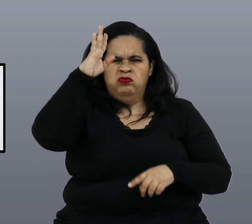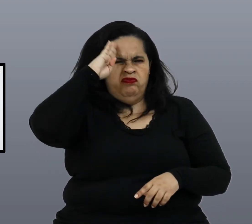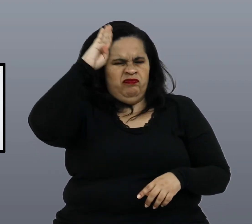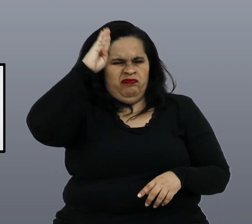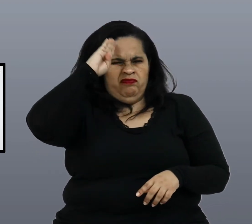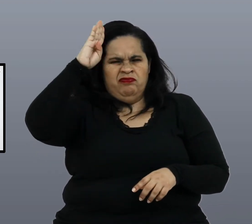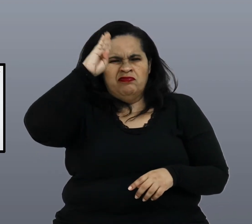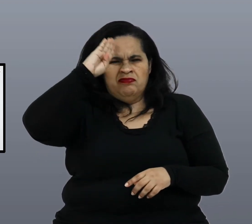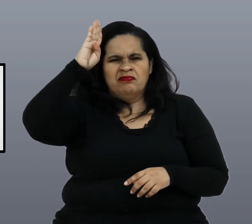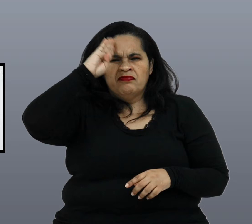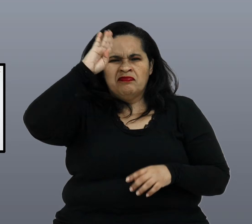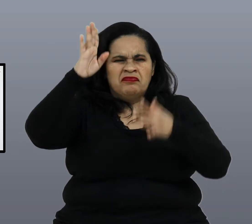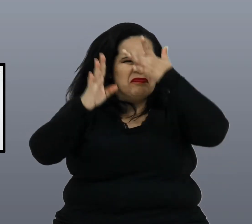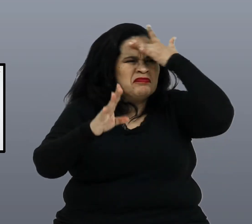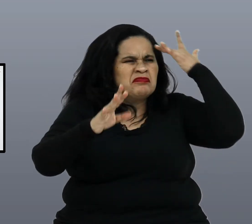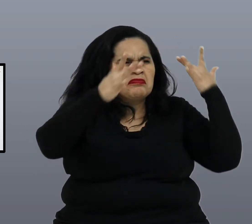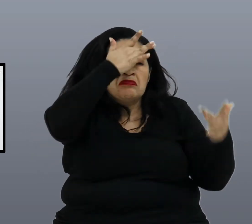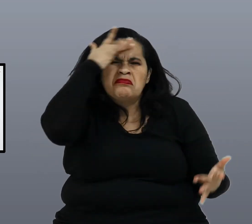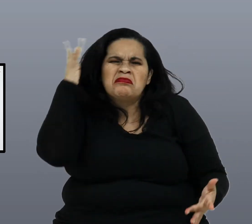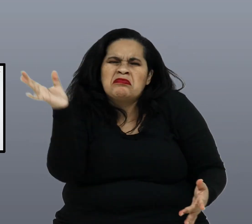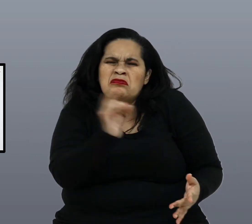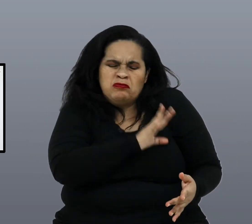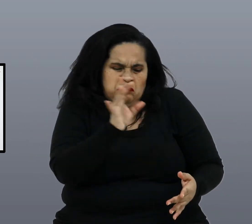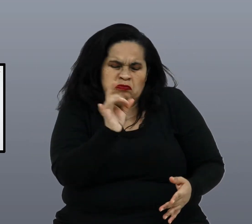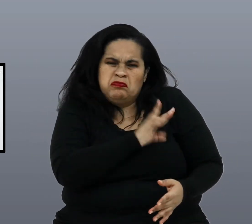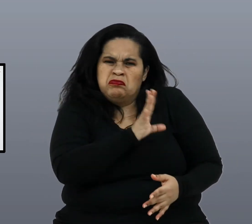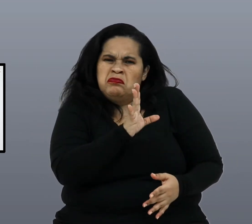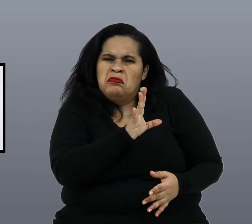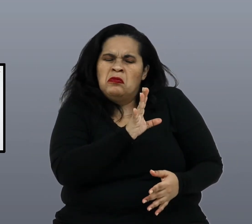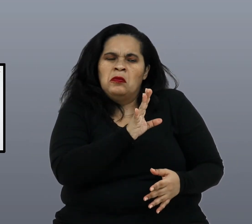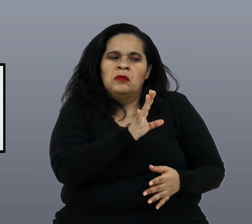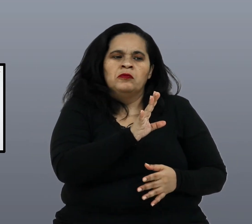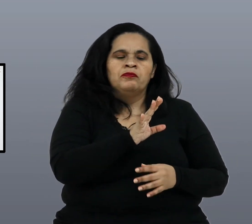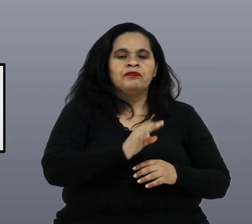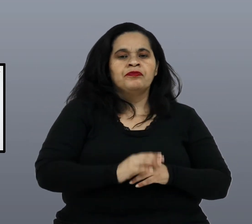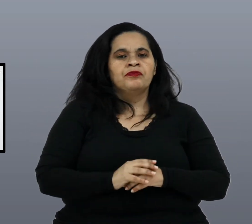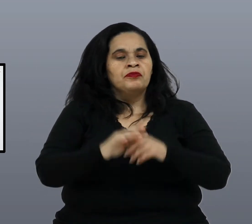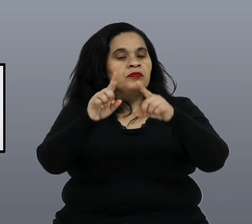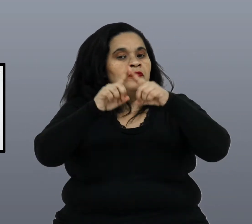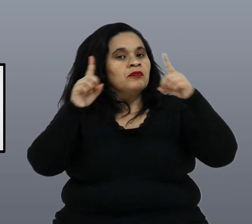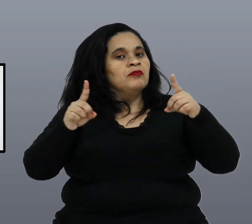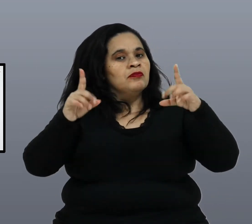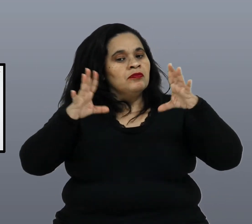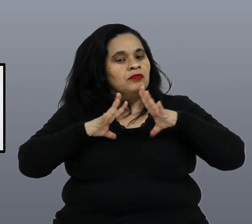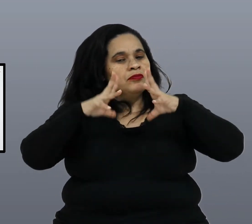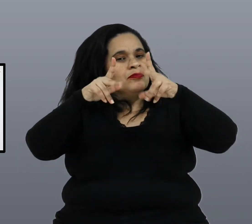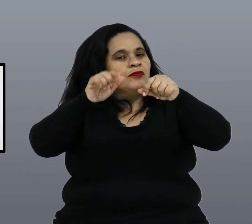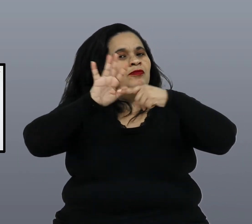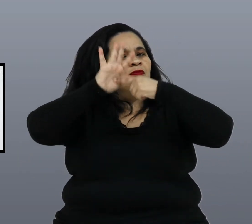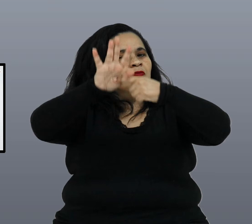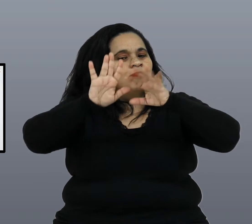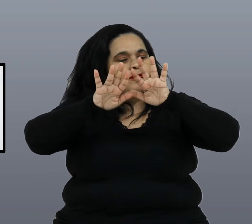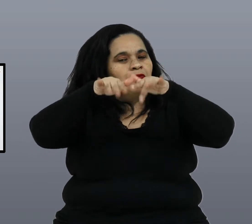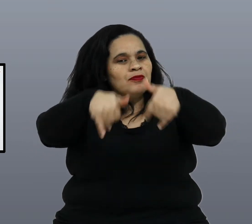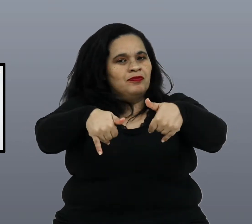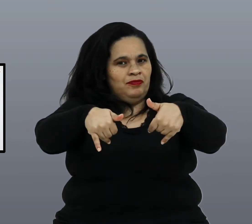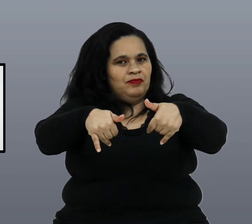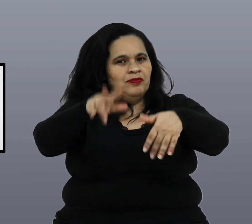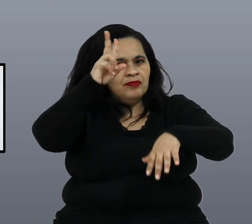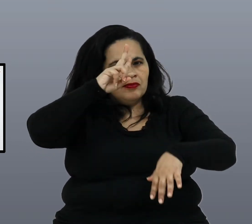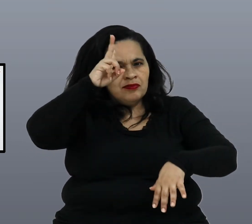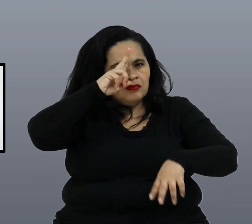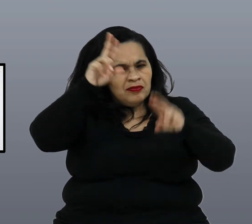pessoas ficavam apavoradas. Mas, como tudo tem seu fim, assim como Nabucodonosor foi tirado dele as